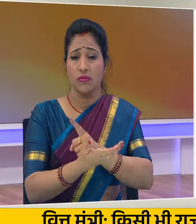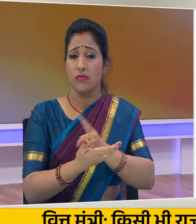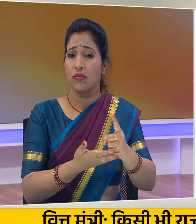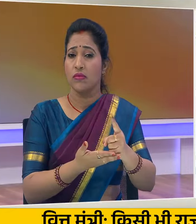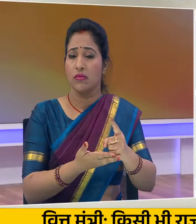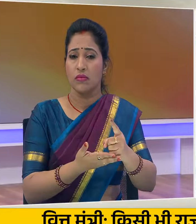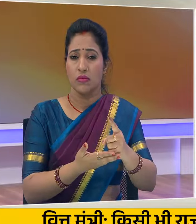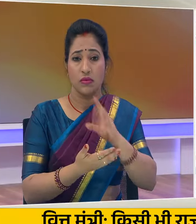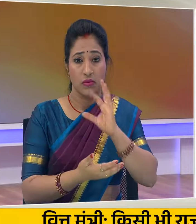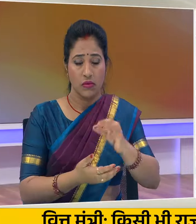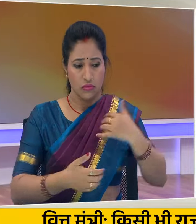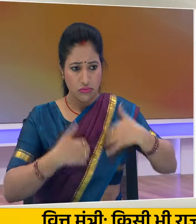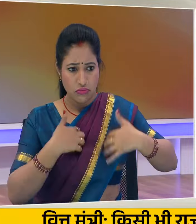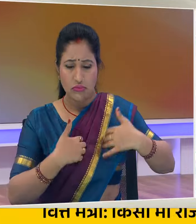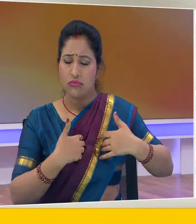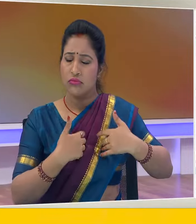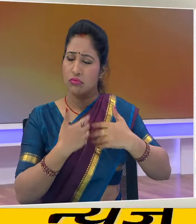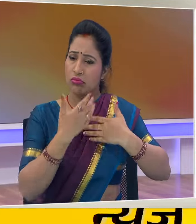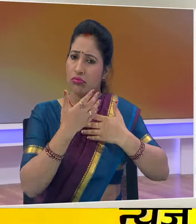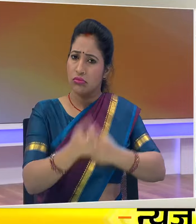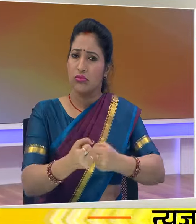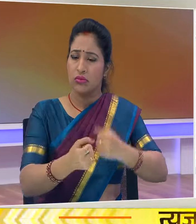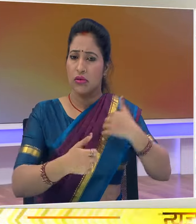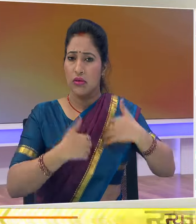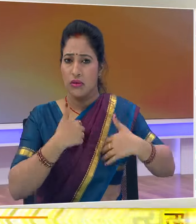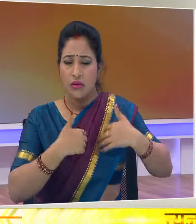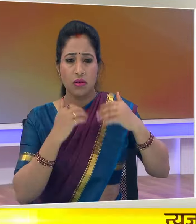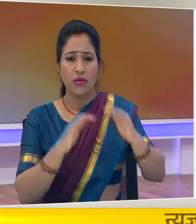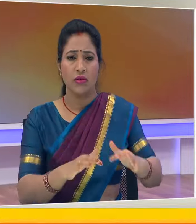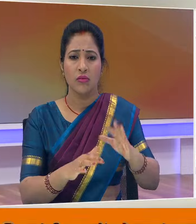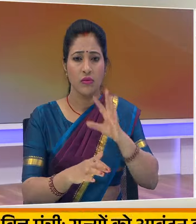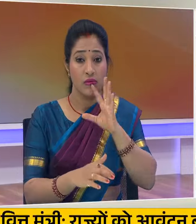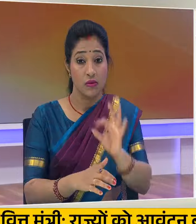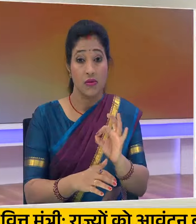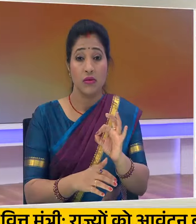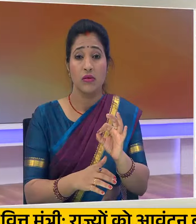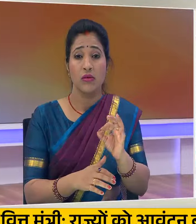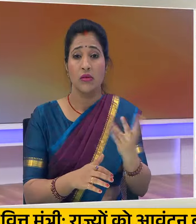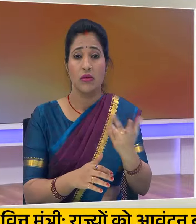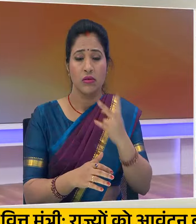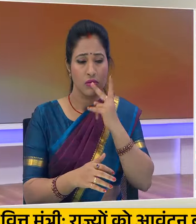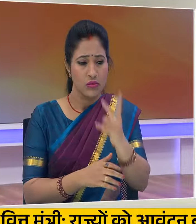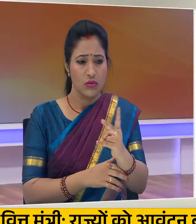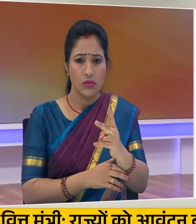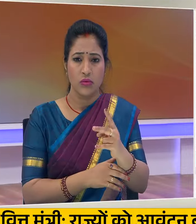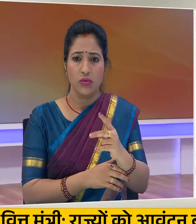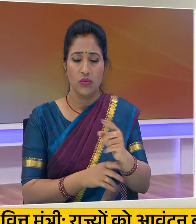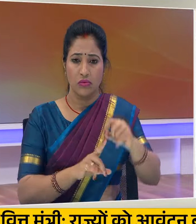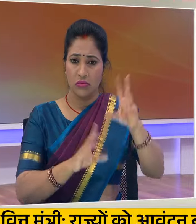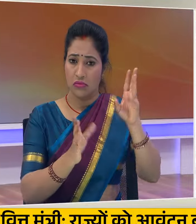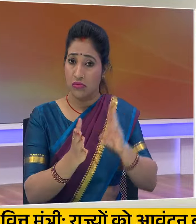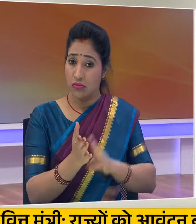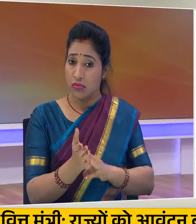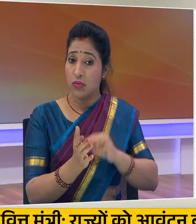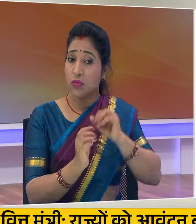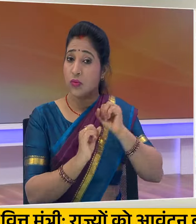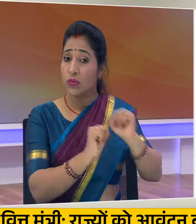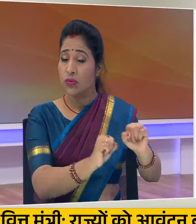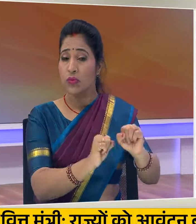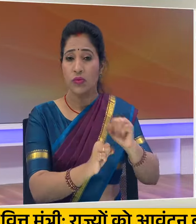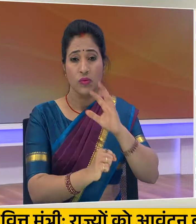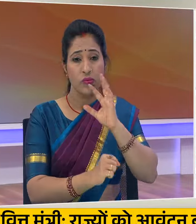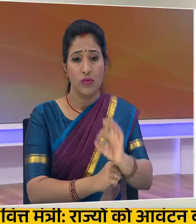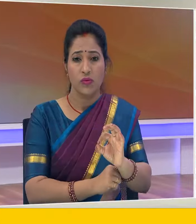I am extremely humbled by the trust vested in me by Honorable Prime Minister, and